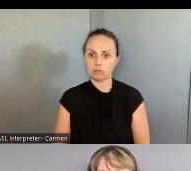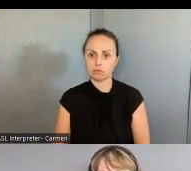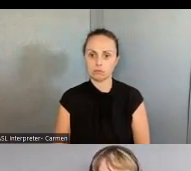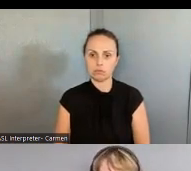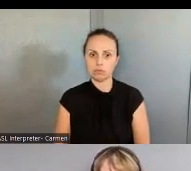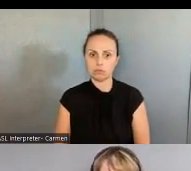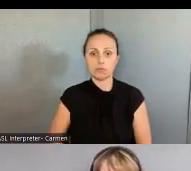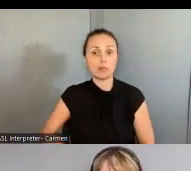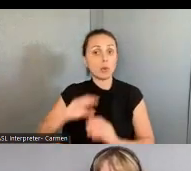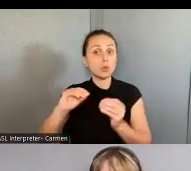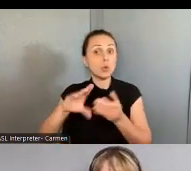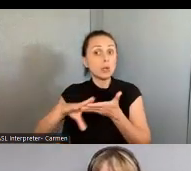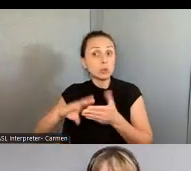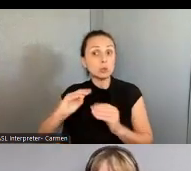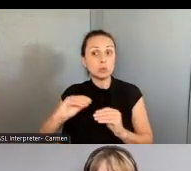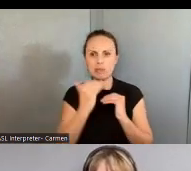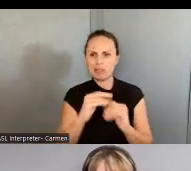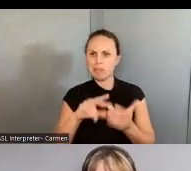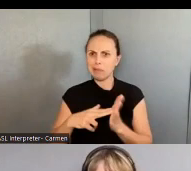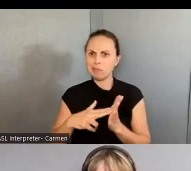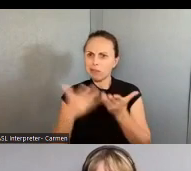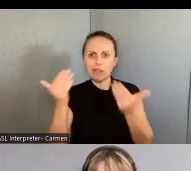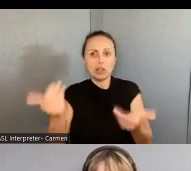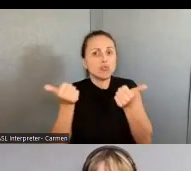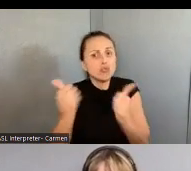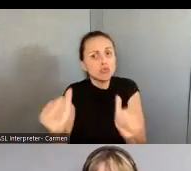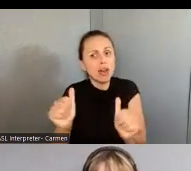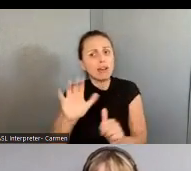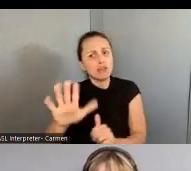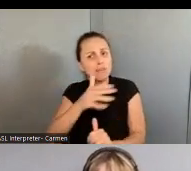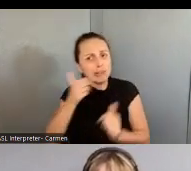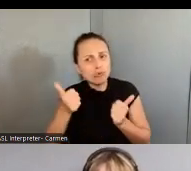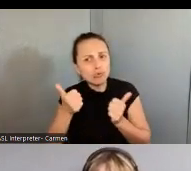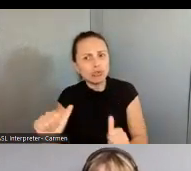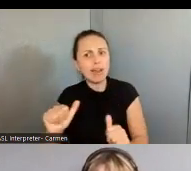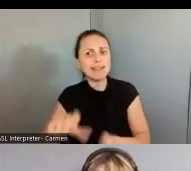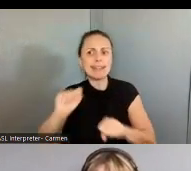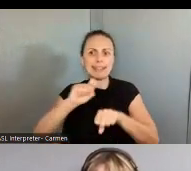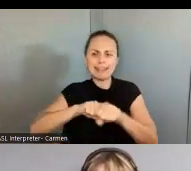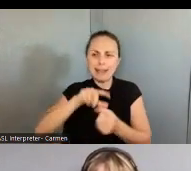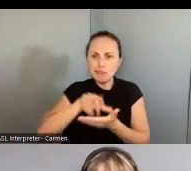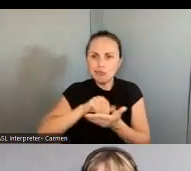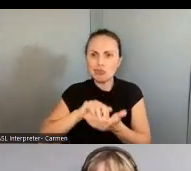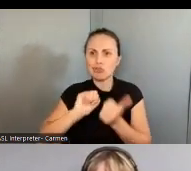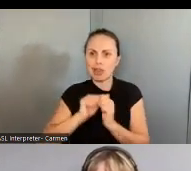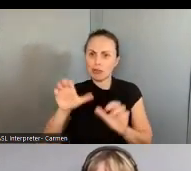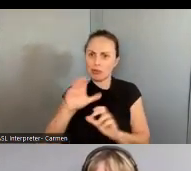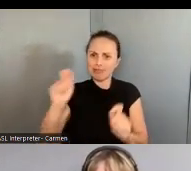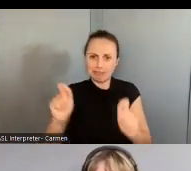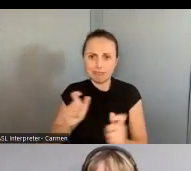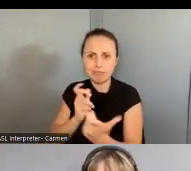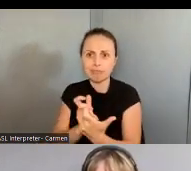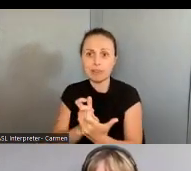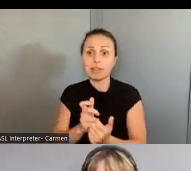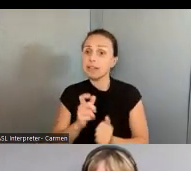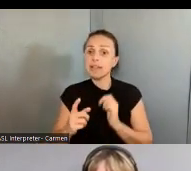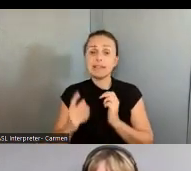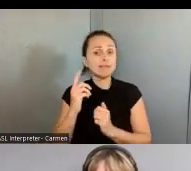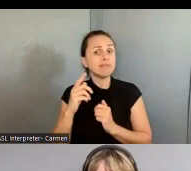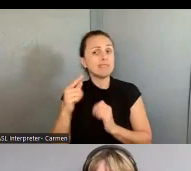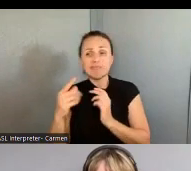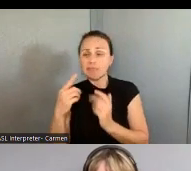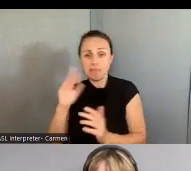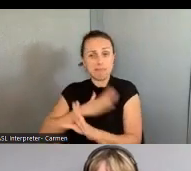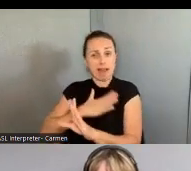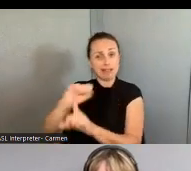no limits is about giving things a try, trying your best, and taking that time to learn to do things your own way. Just because something is different,